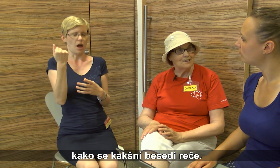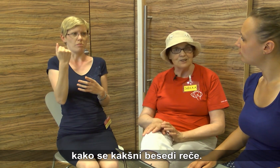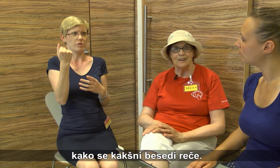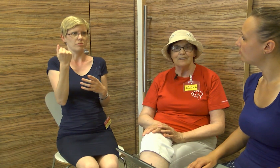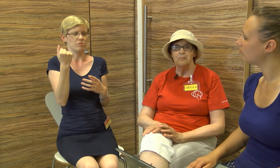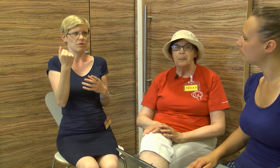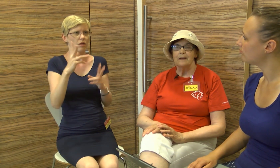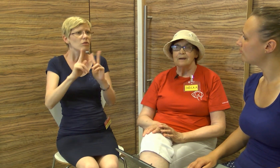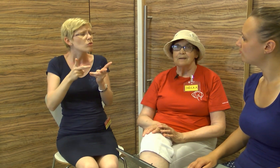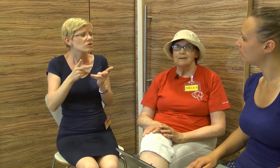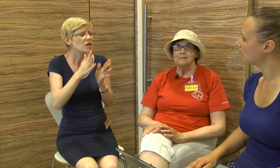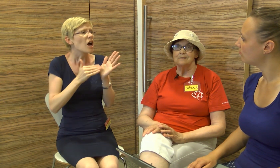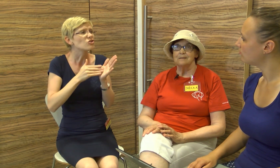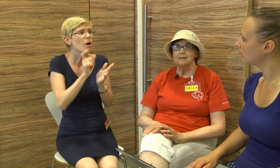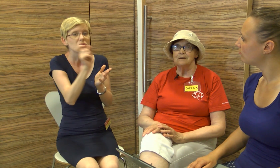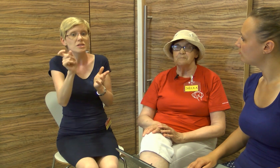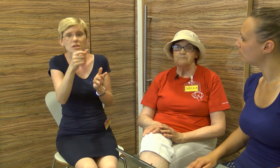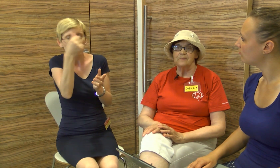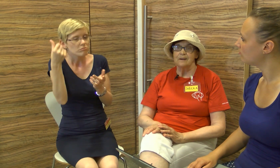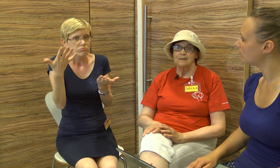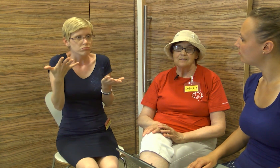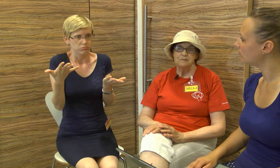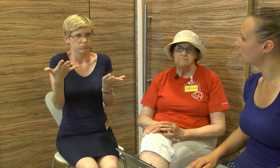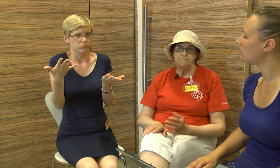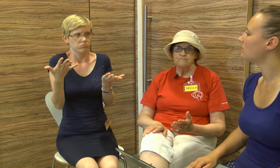besede reče. In